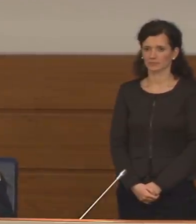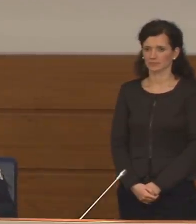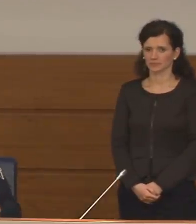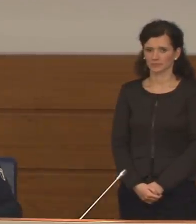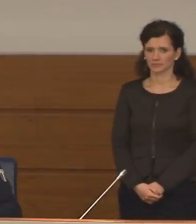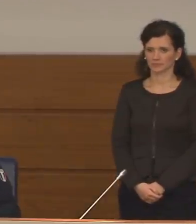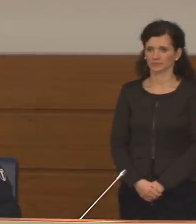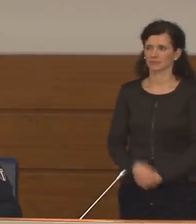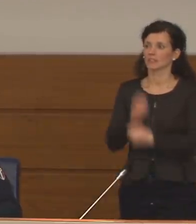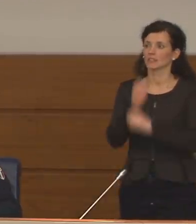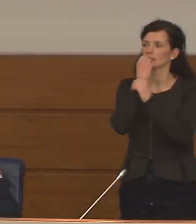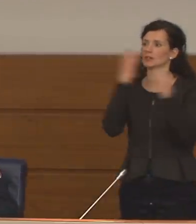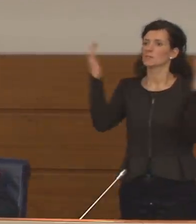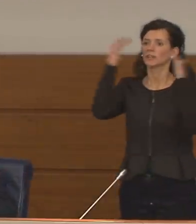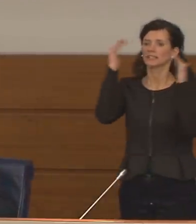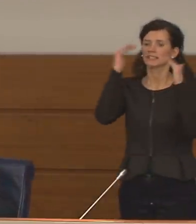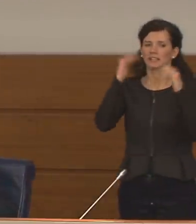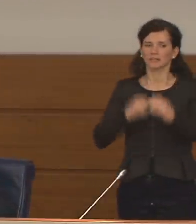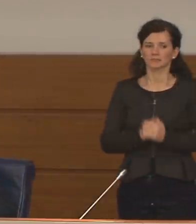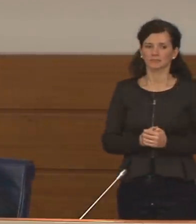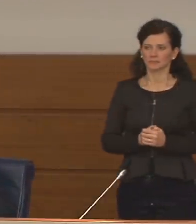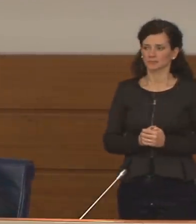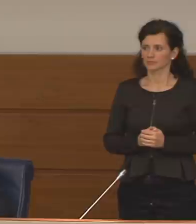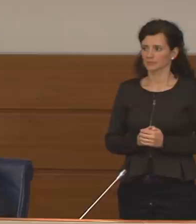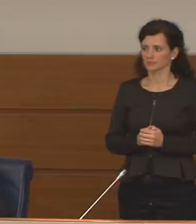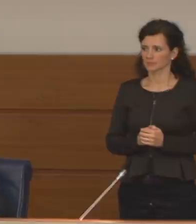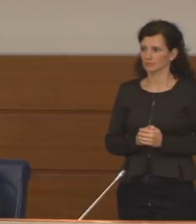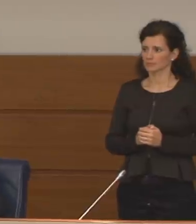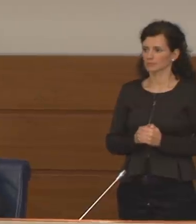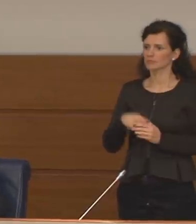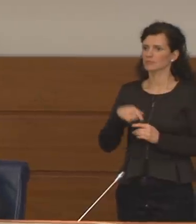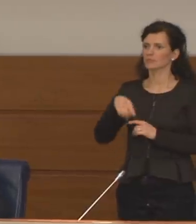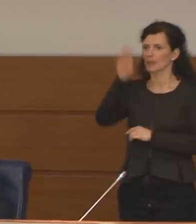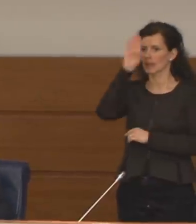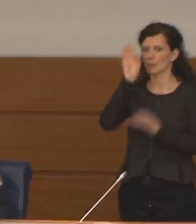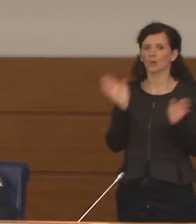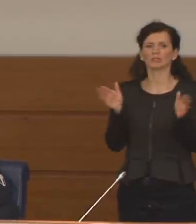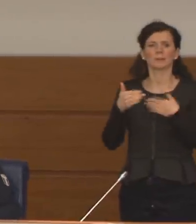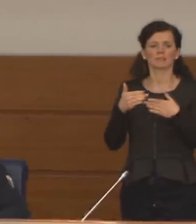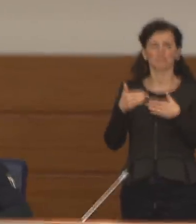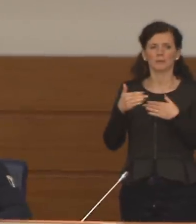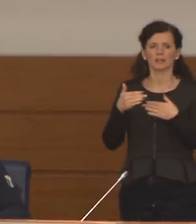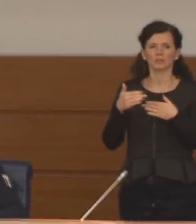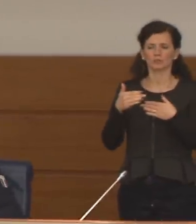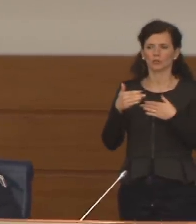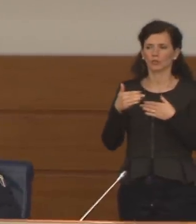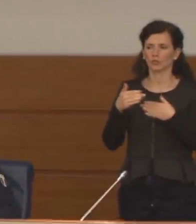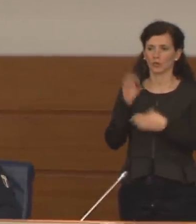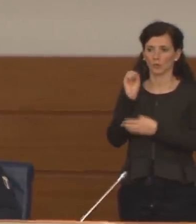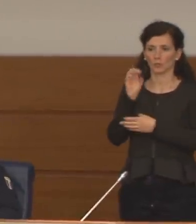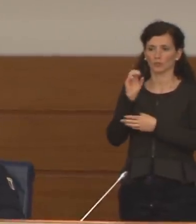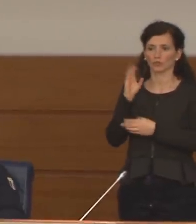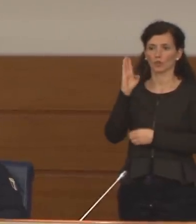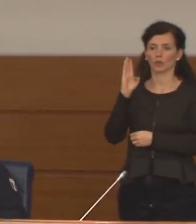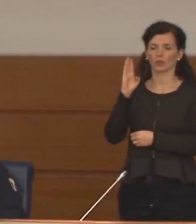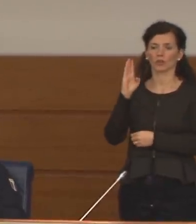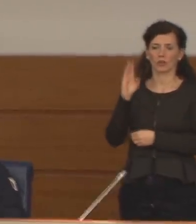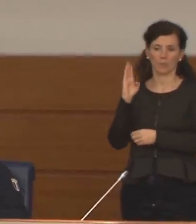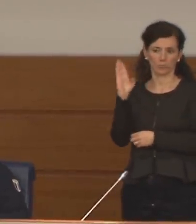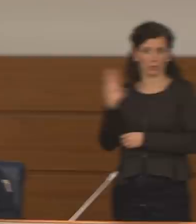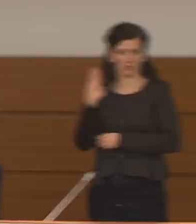buonasera il capo dipartimento e il professor brusaferro